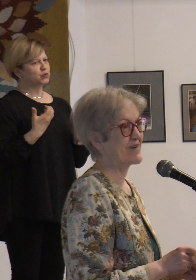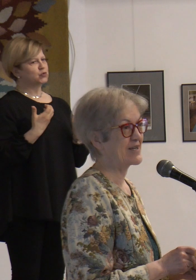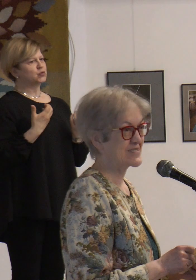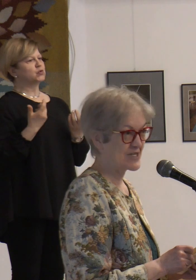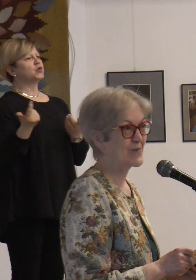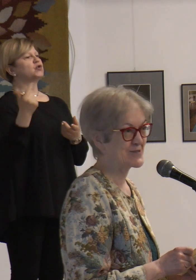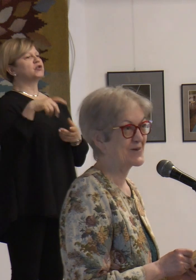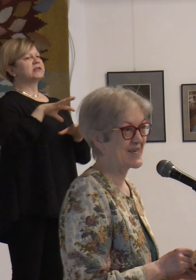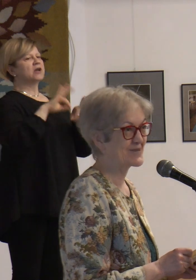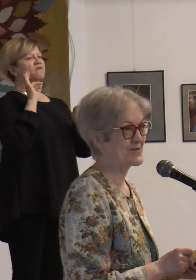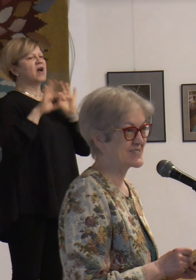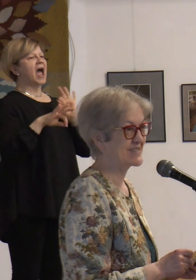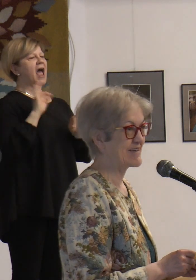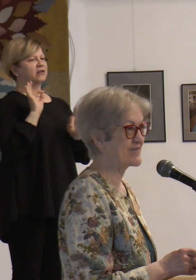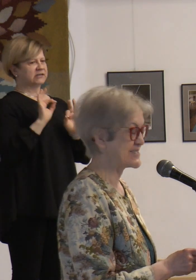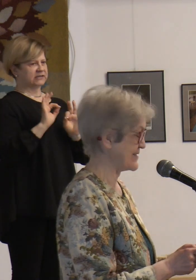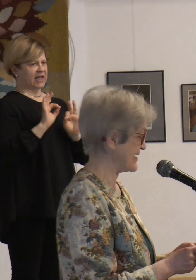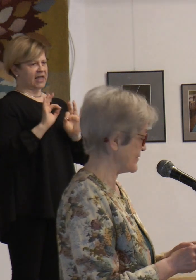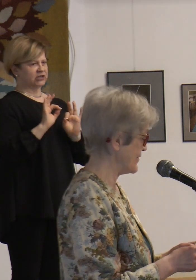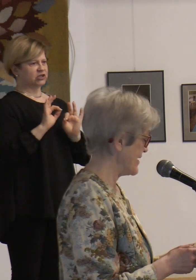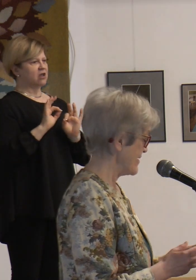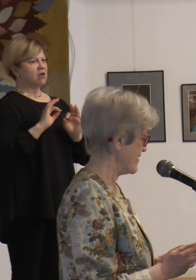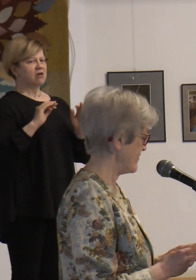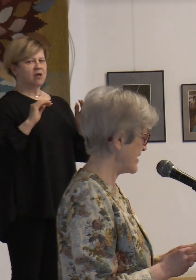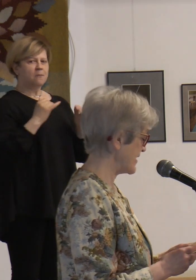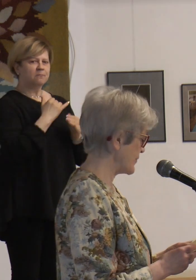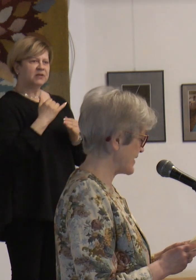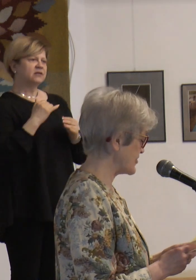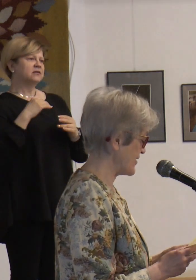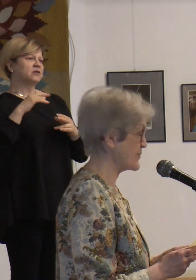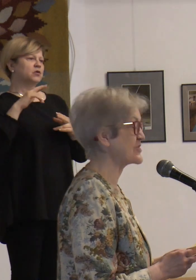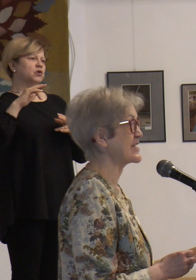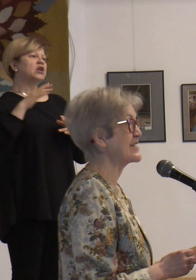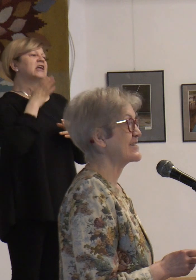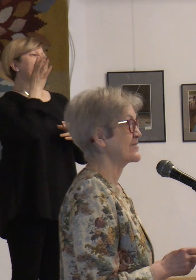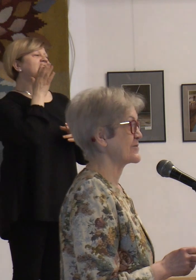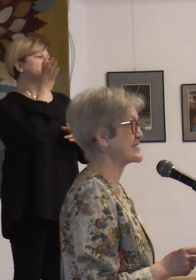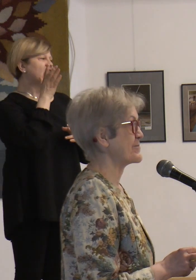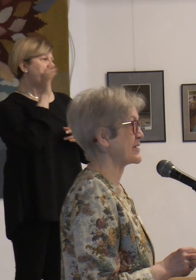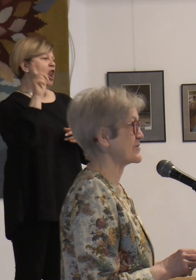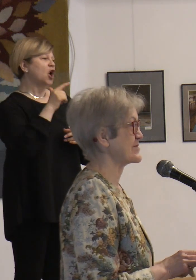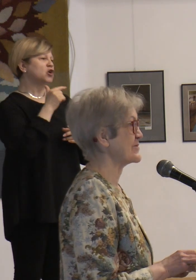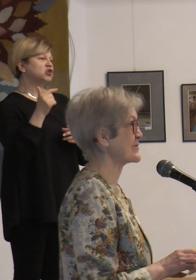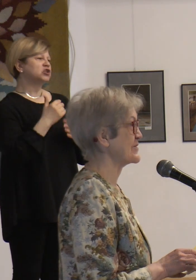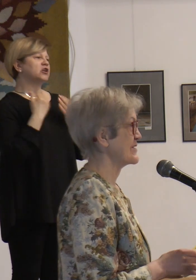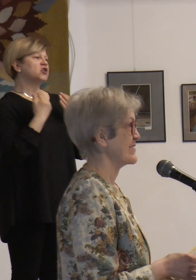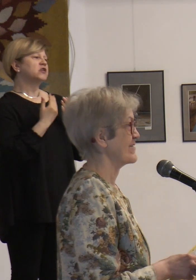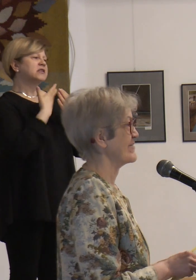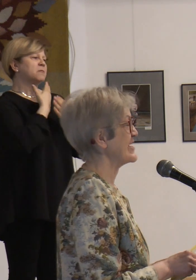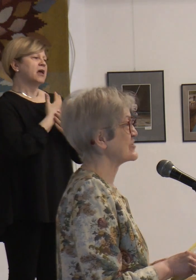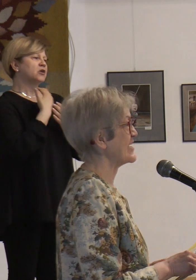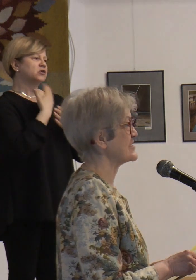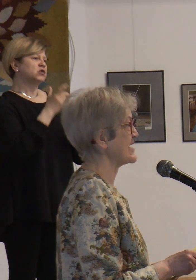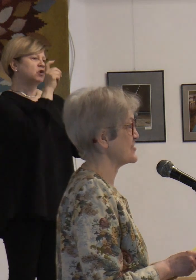jött ez a választás Mezőhékről, szintén visszatérő vendégünk Kecse Lajosné. Nagyon szépen köszönjük